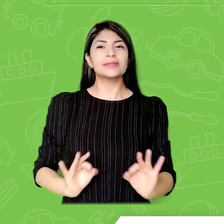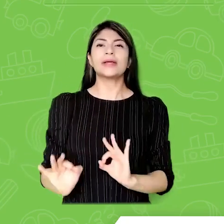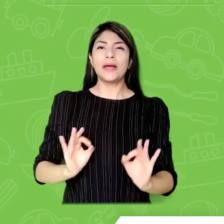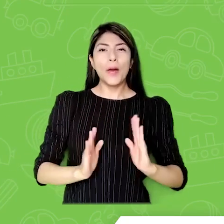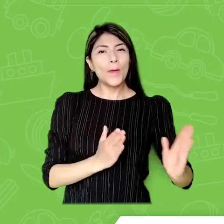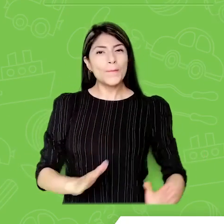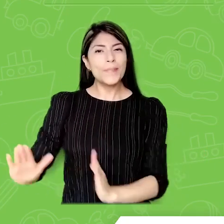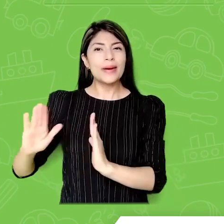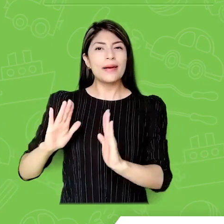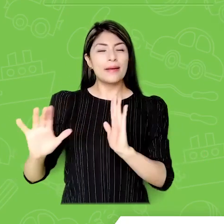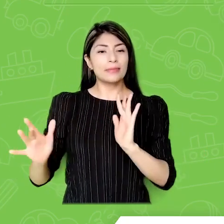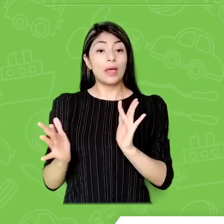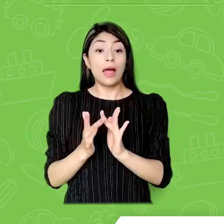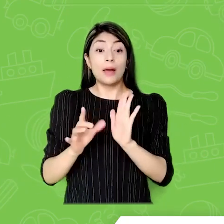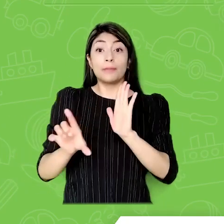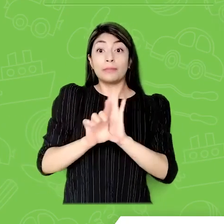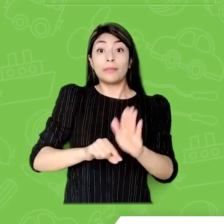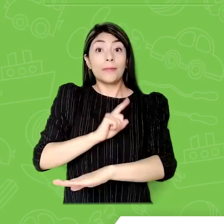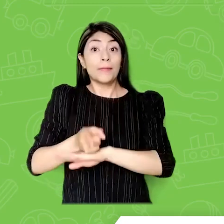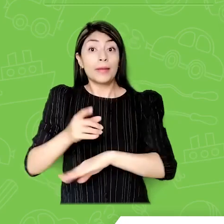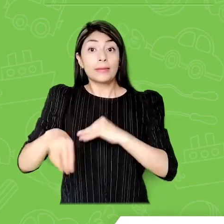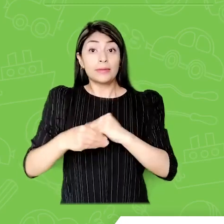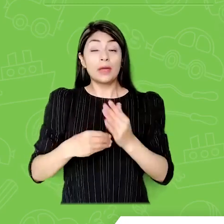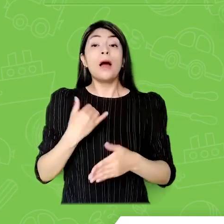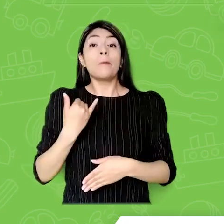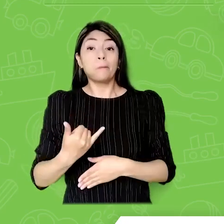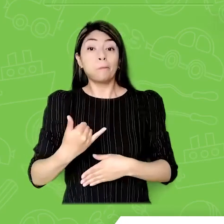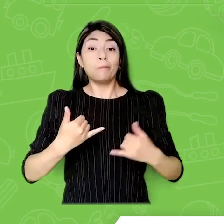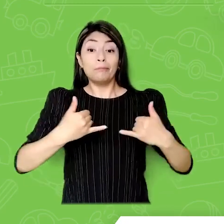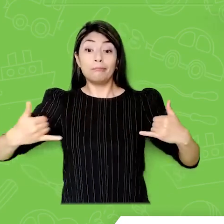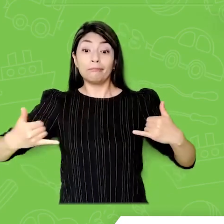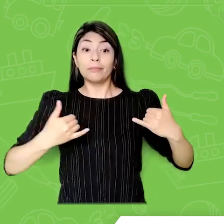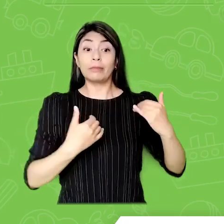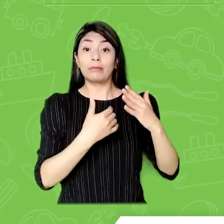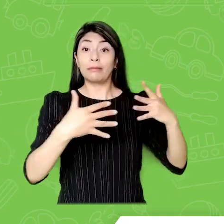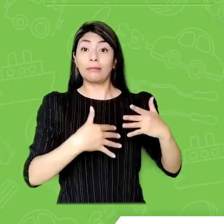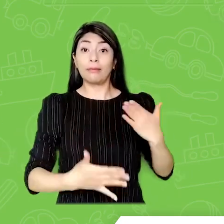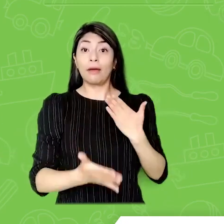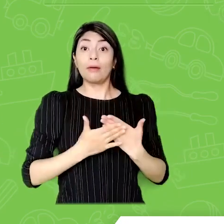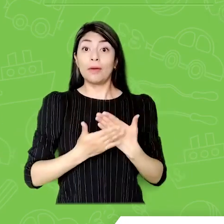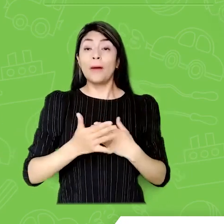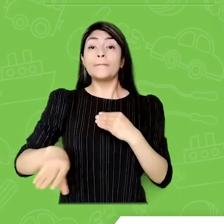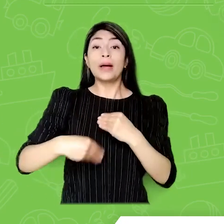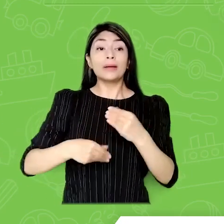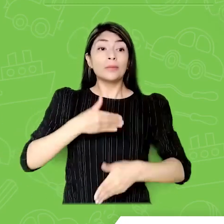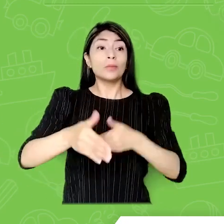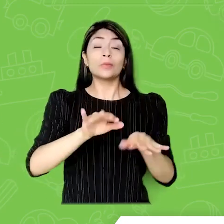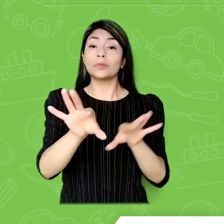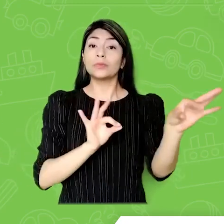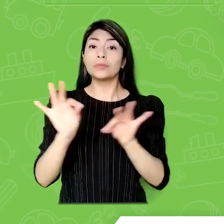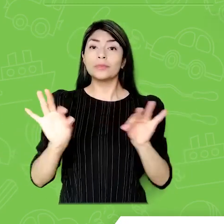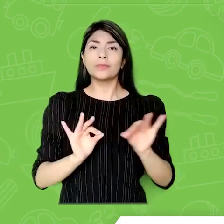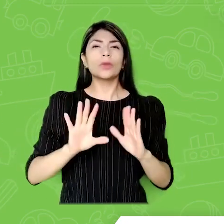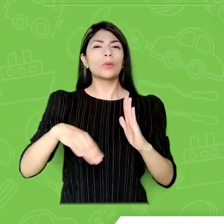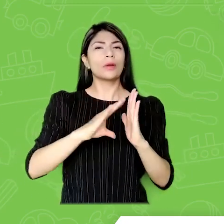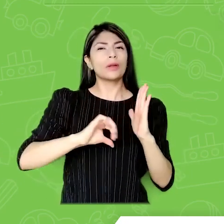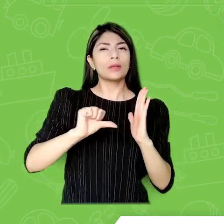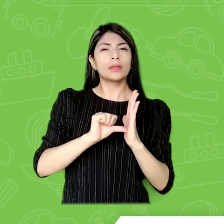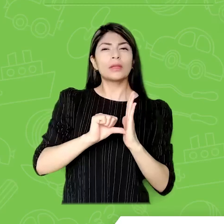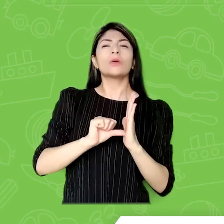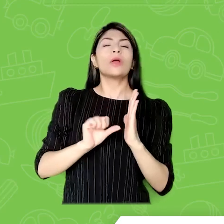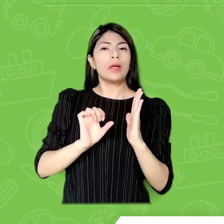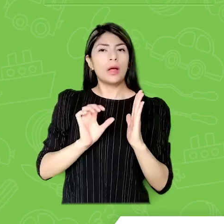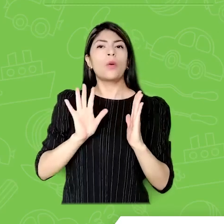ley, subrayado fuera de texto. Sobre las listas de elegibles, el numeral 4 del artículo 31 de la